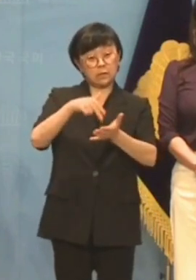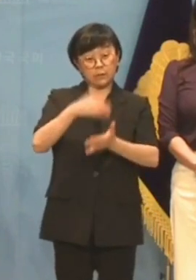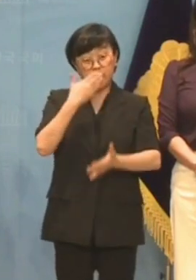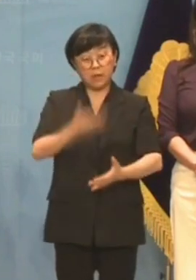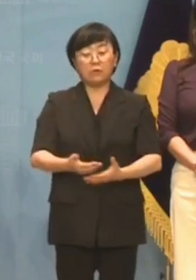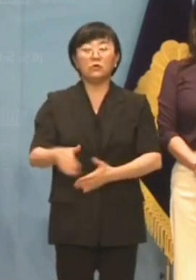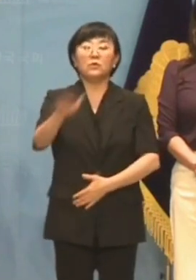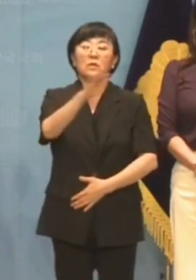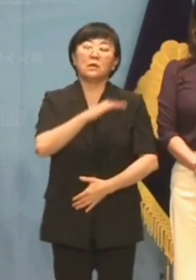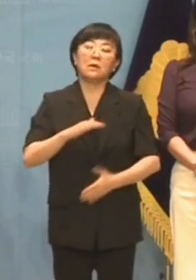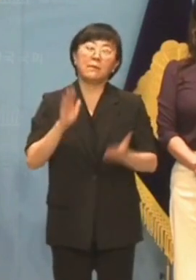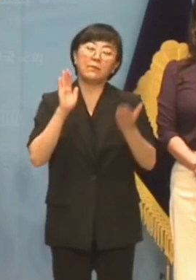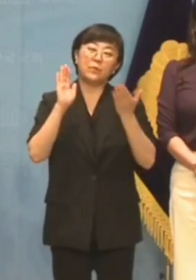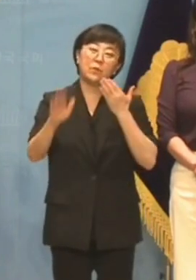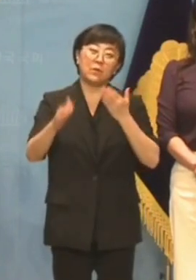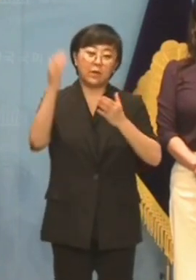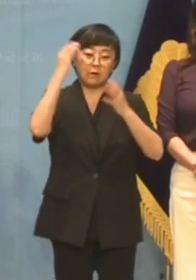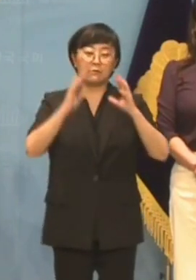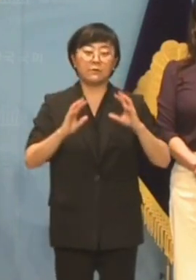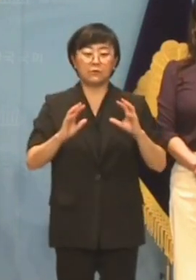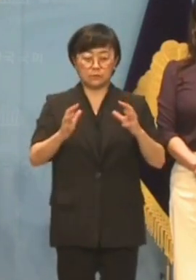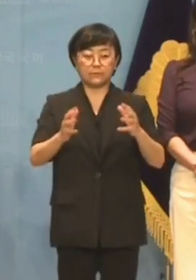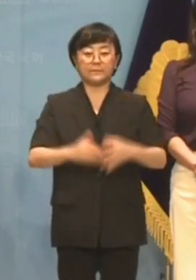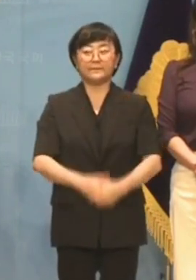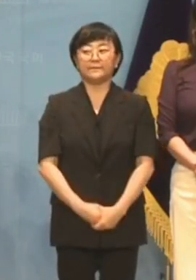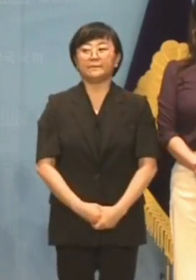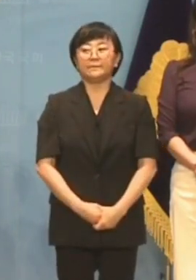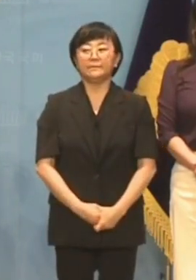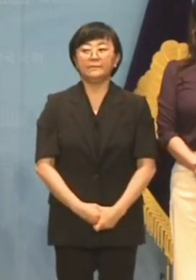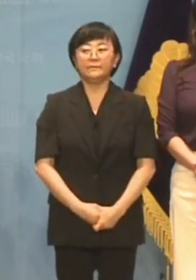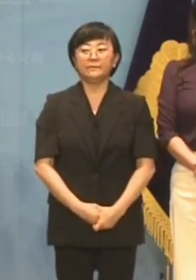더 이상 우리가 대한민국이